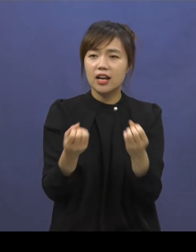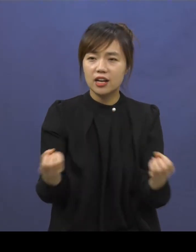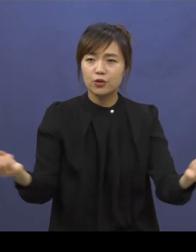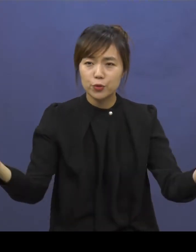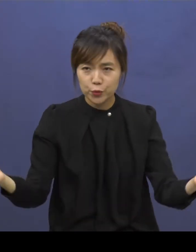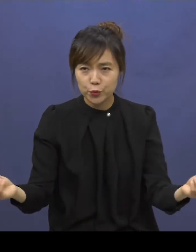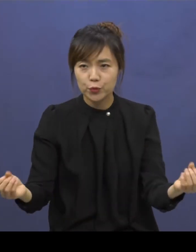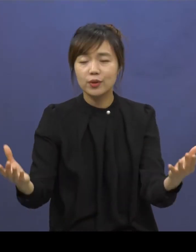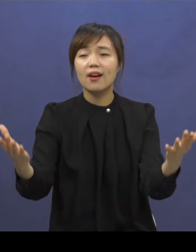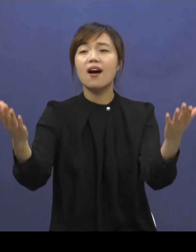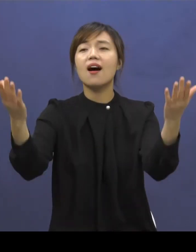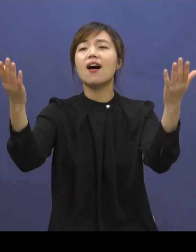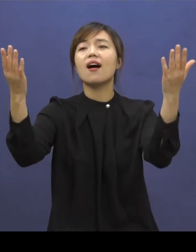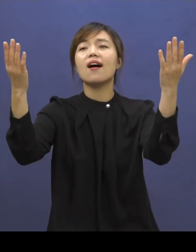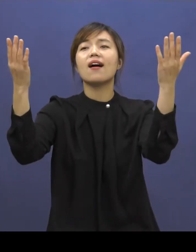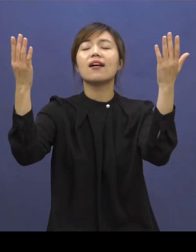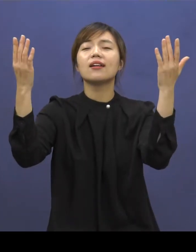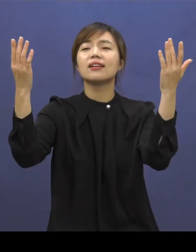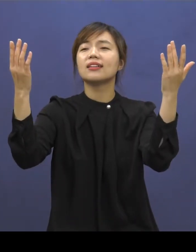할렐루야